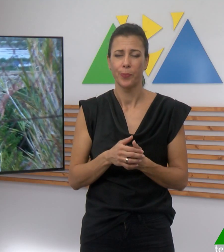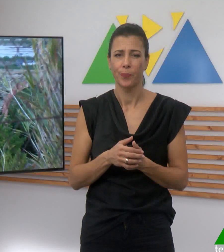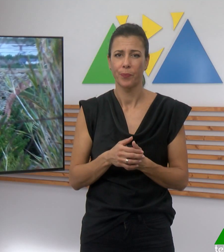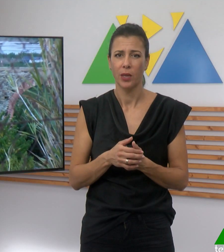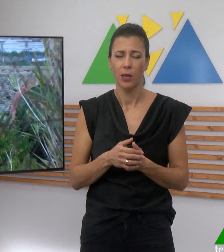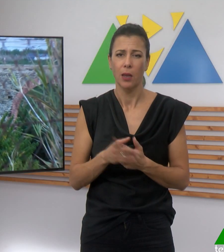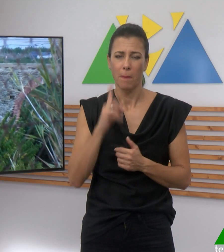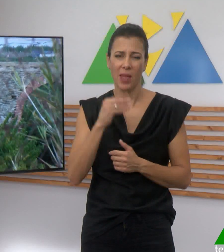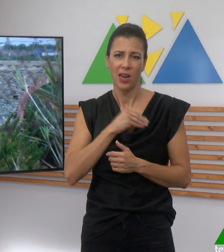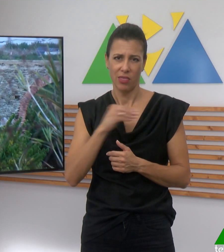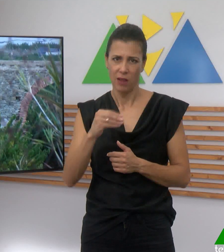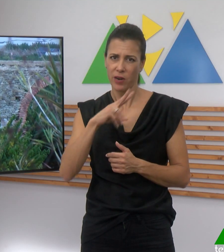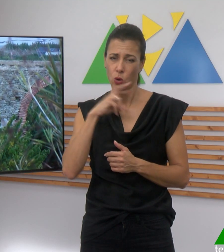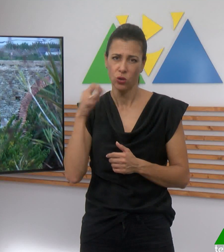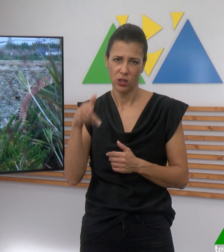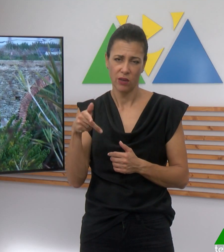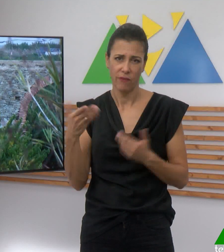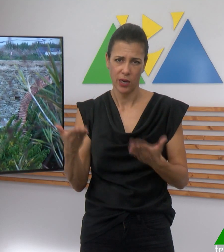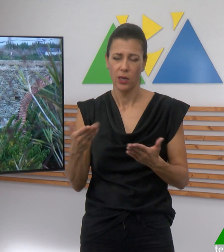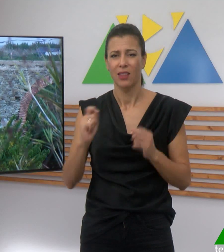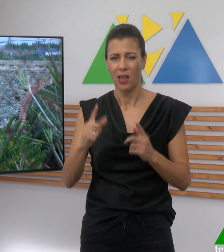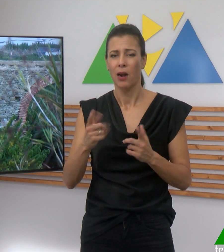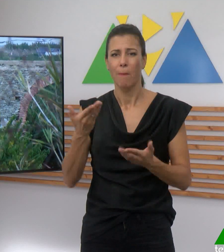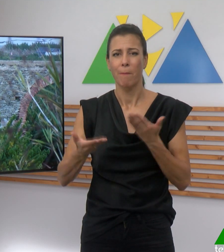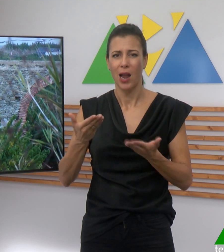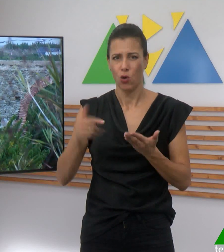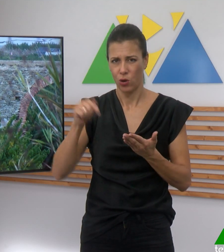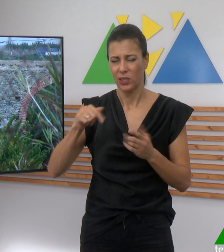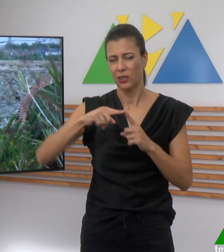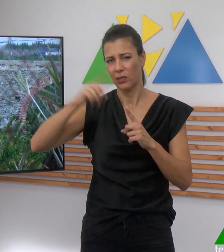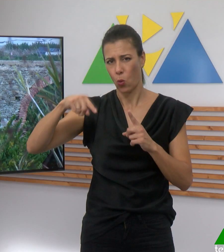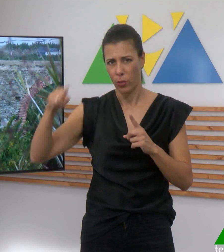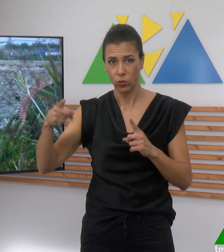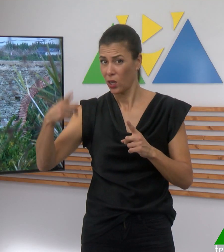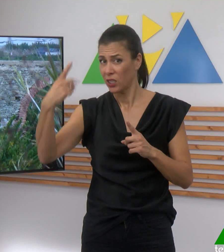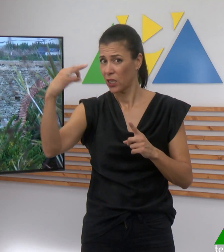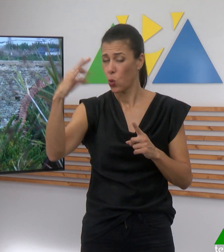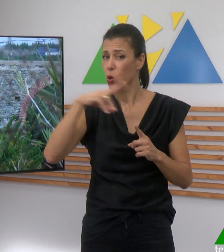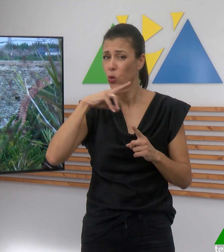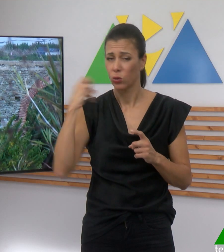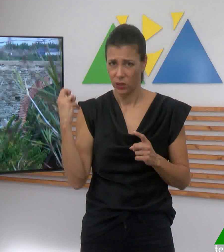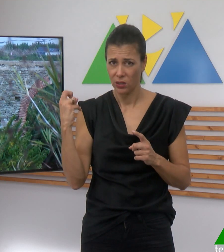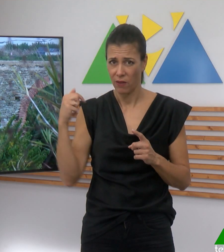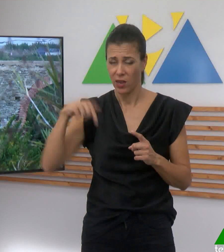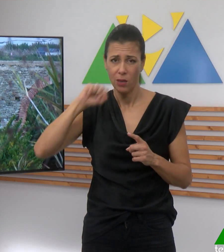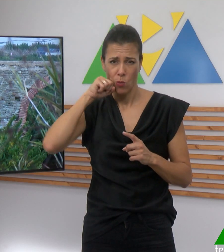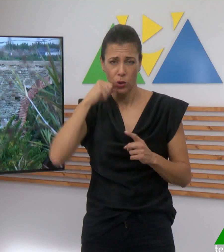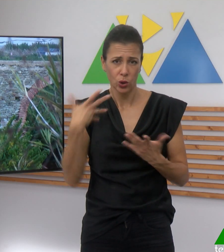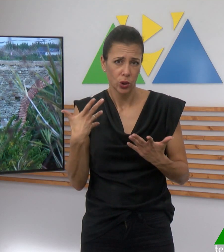merecería la pena conservarlo y ponerle un poco en valor este acueducto es el único que se conserva de motriz exceptuando el candelón